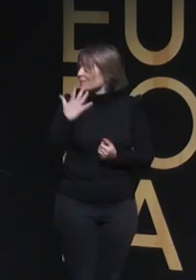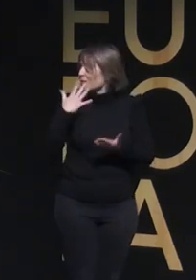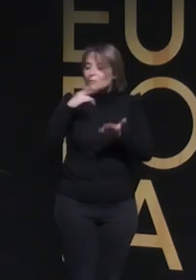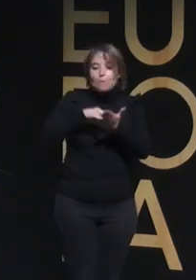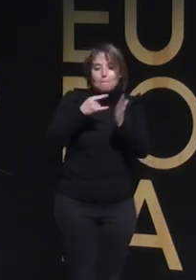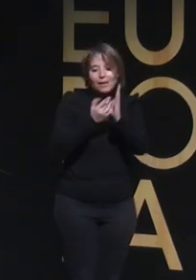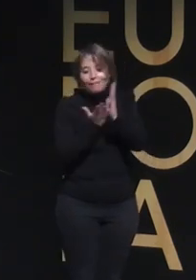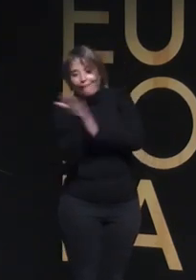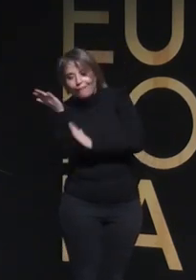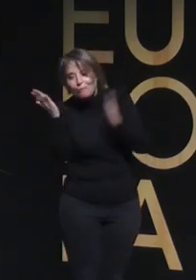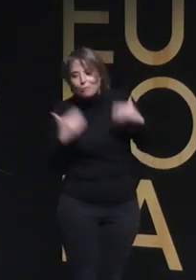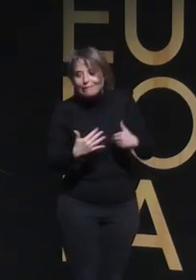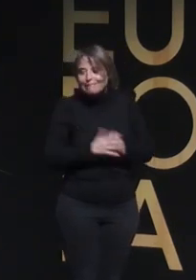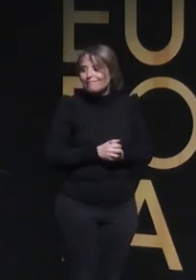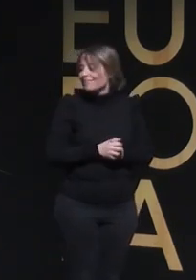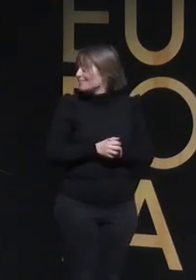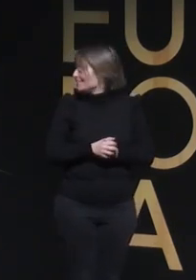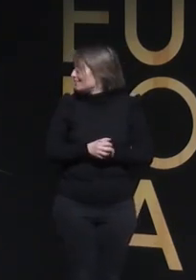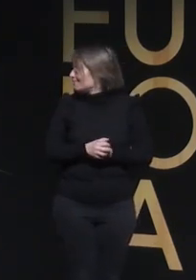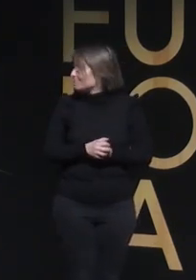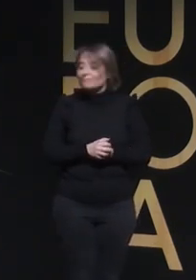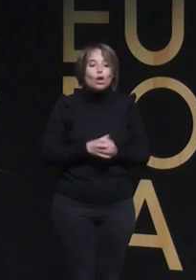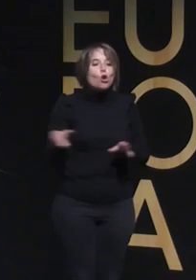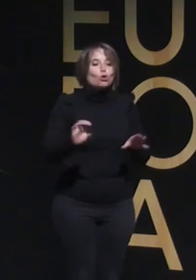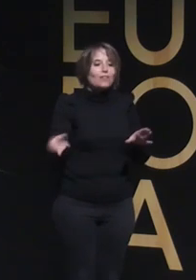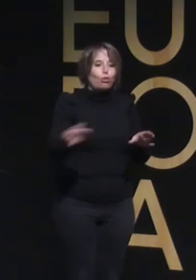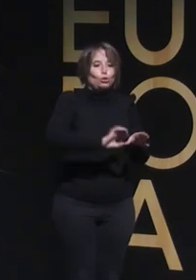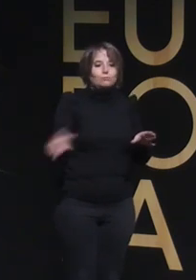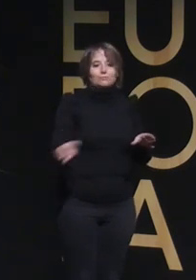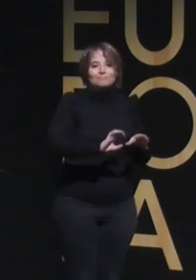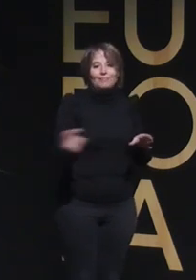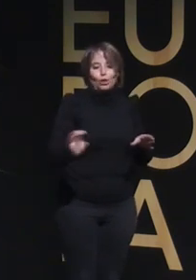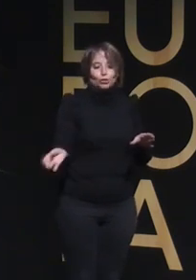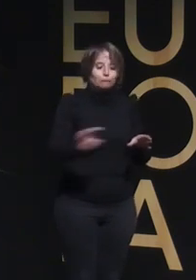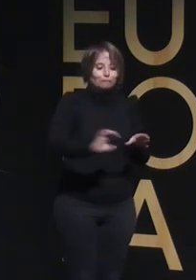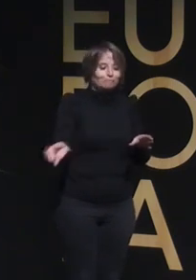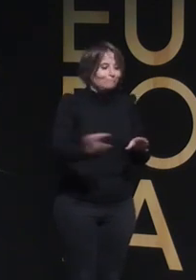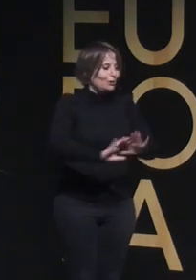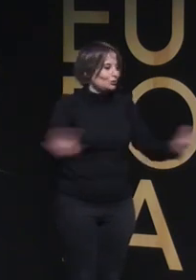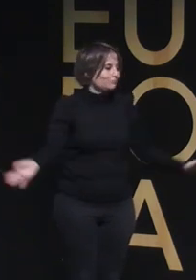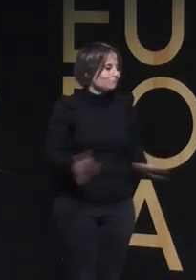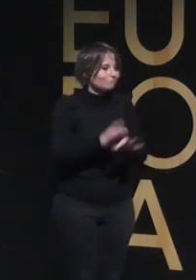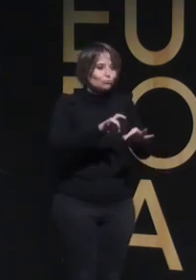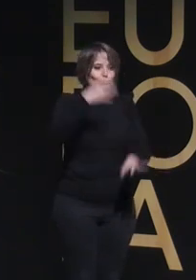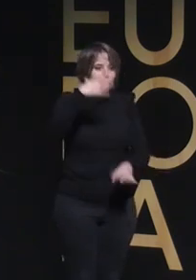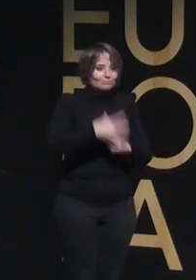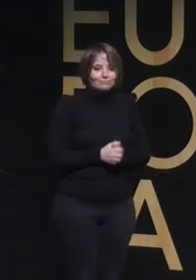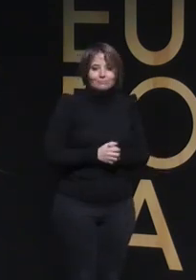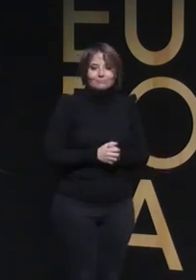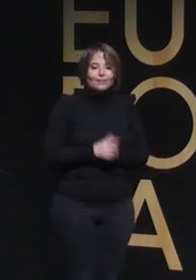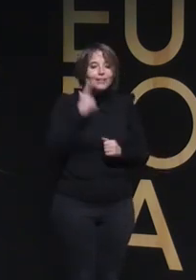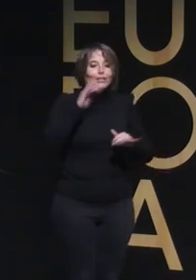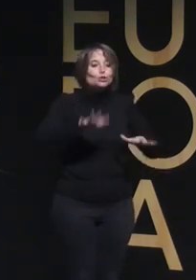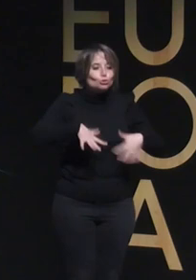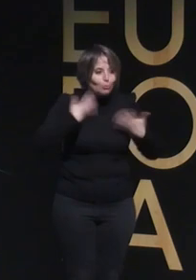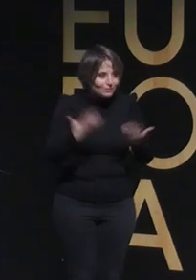vía? No. Dado. No pregunto. Dado. Hay dado. Y sorprender.